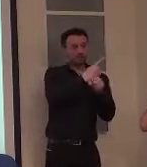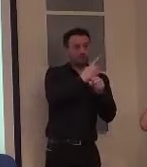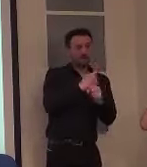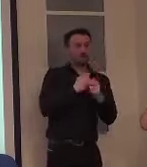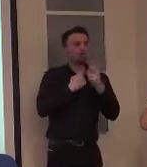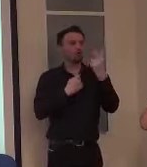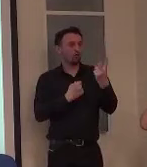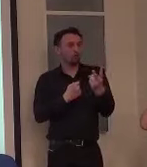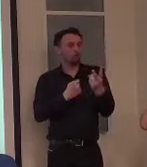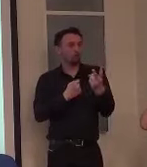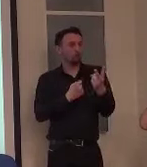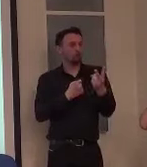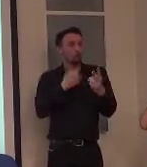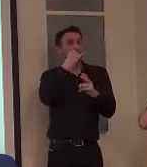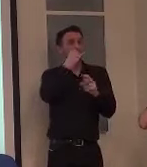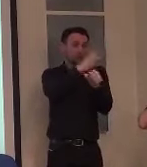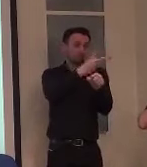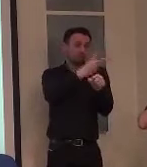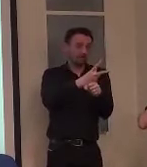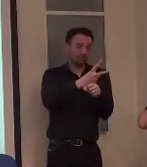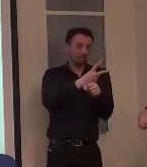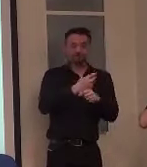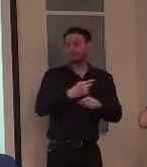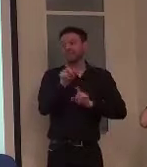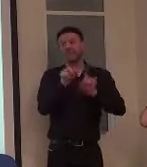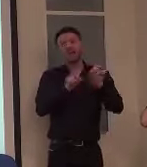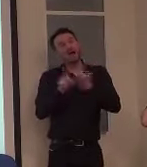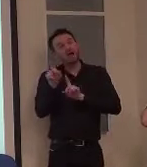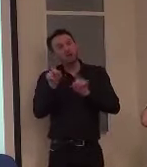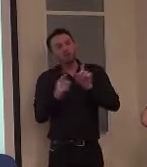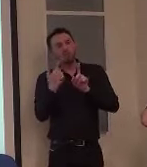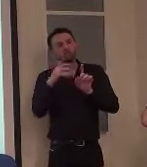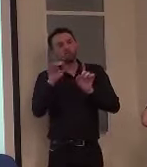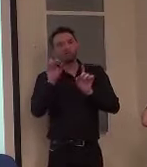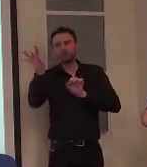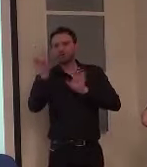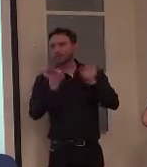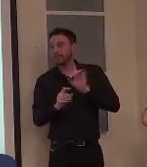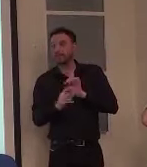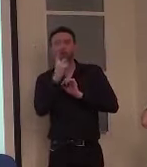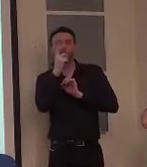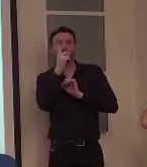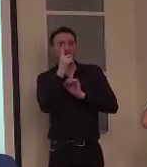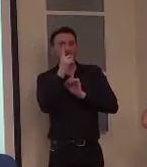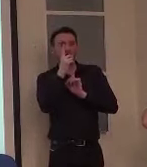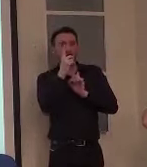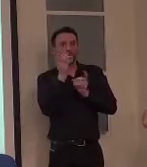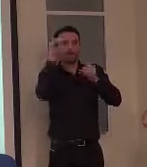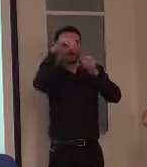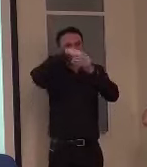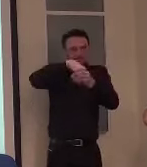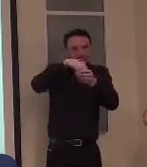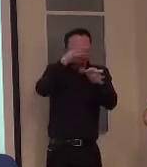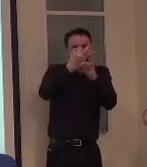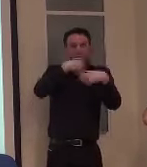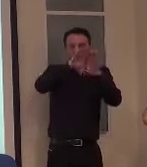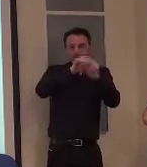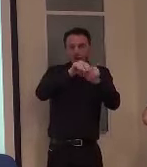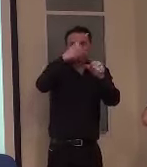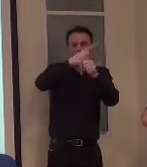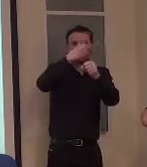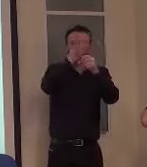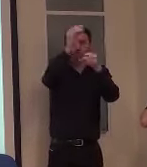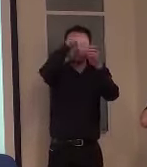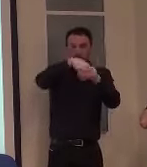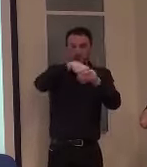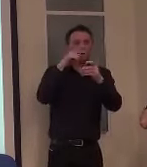nivel medio y en algunos casos pudimos elegir una que tuviera los dos al indagar un poco cómo se estaba haciendo